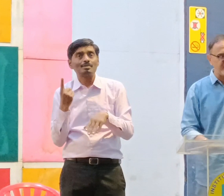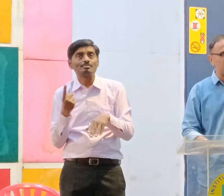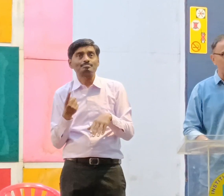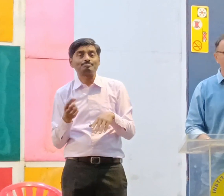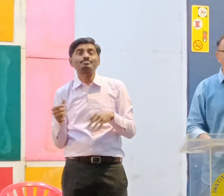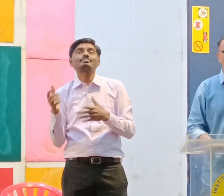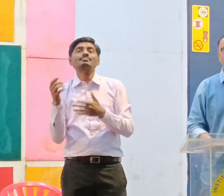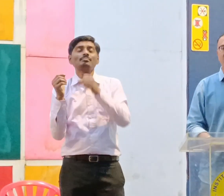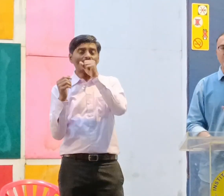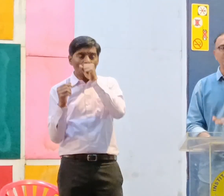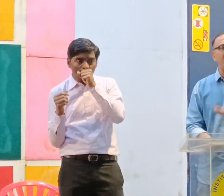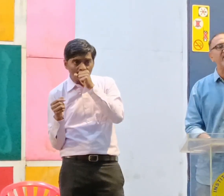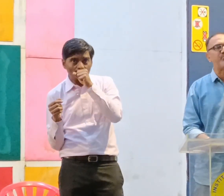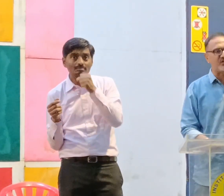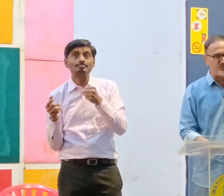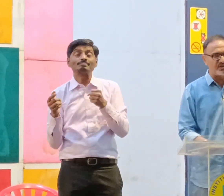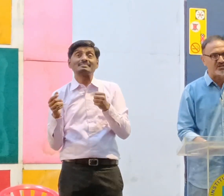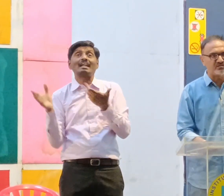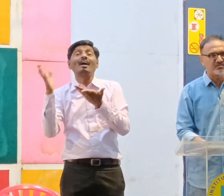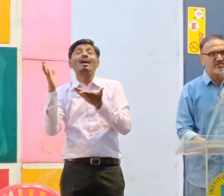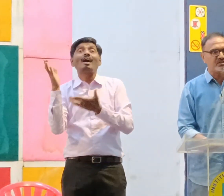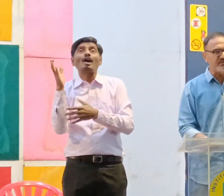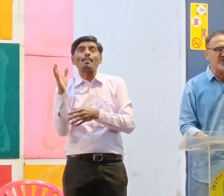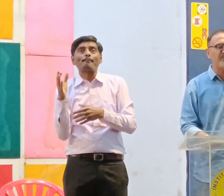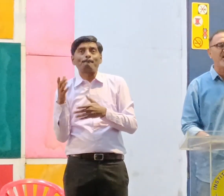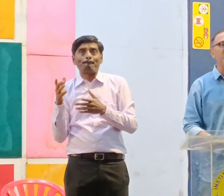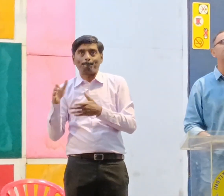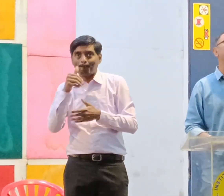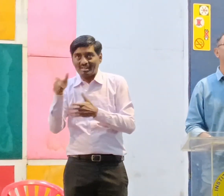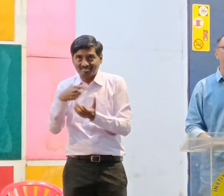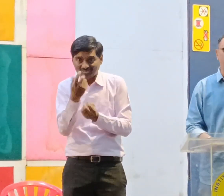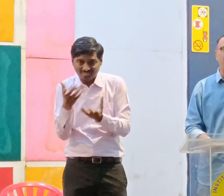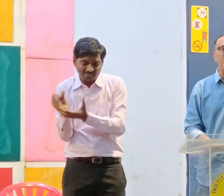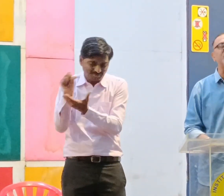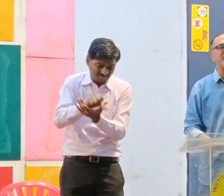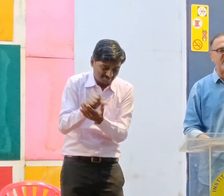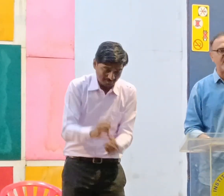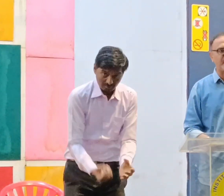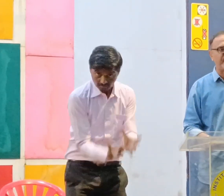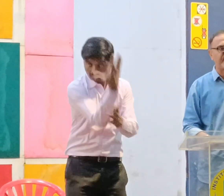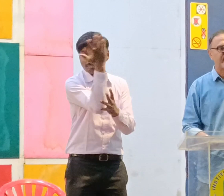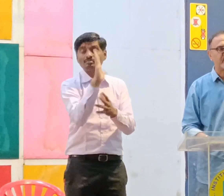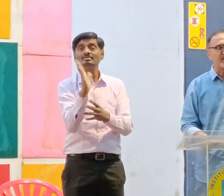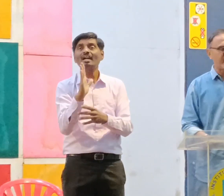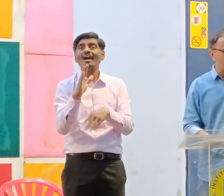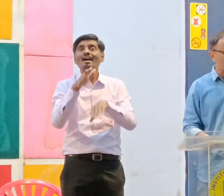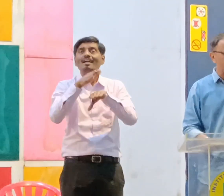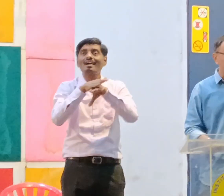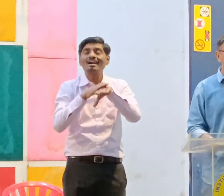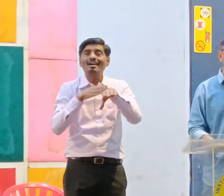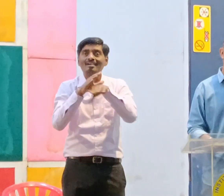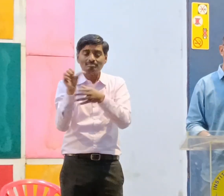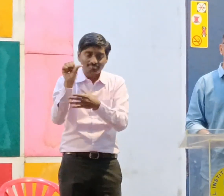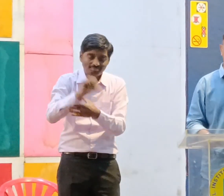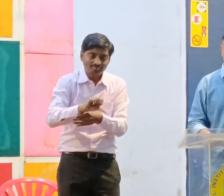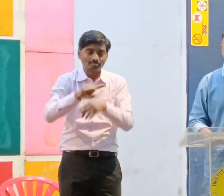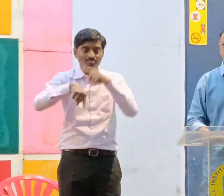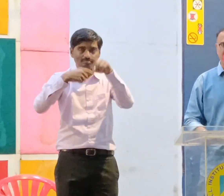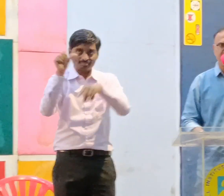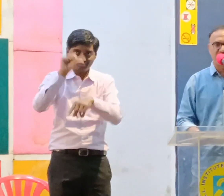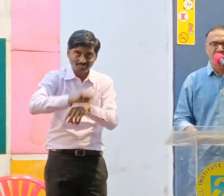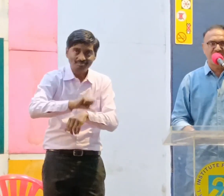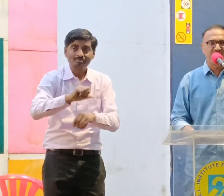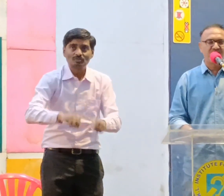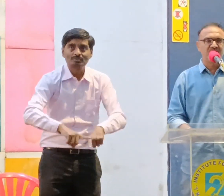માલી સિંચે સો ઘડા, ઋતુ આય ફલ હોય. ધીમે ધીમે આ મંજિલ સુધી આપણે પહોંચીએ છીએ. આવા આના કેટલા બધા ઉદાહરણ